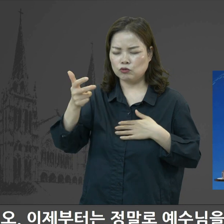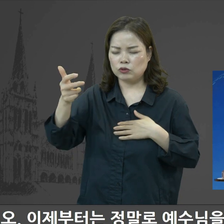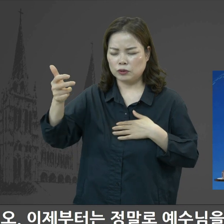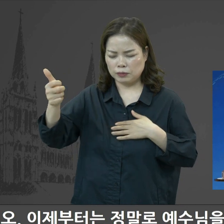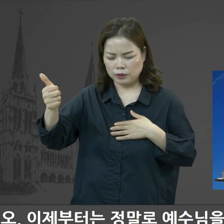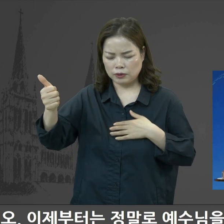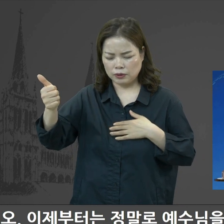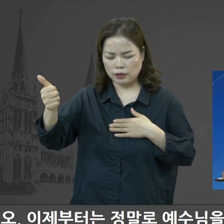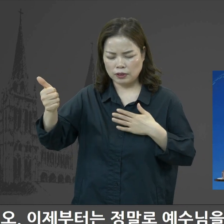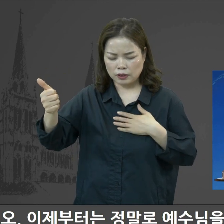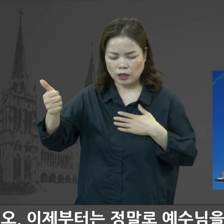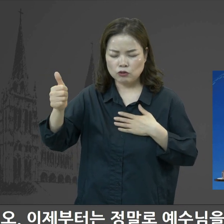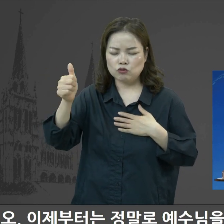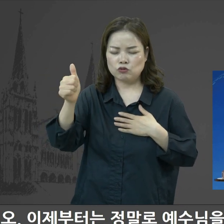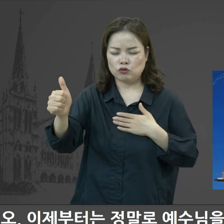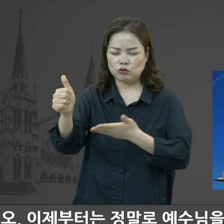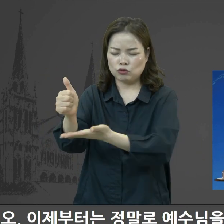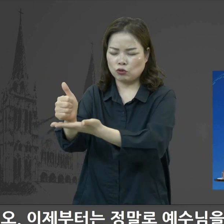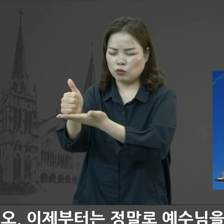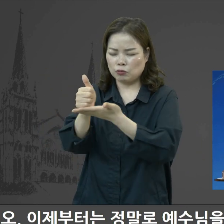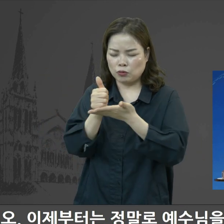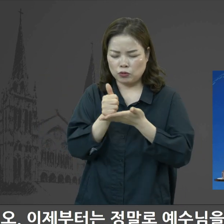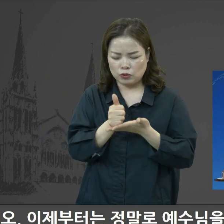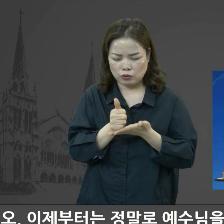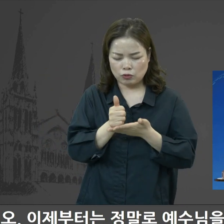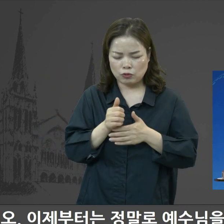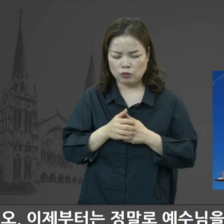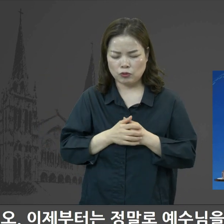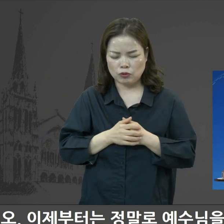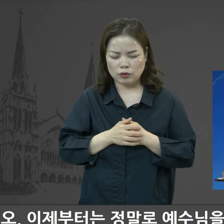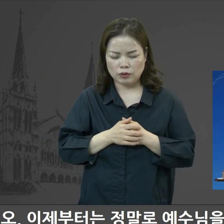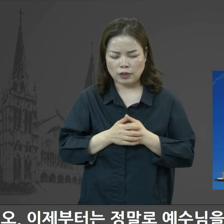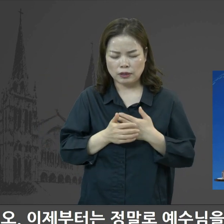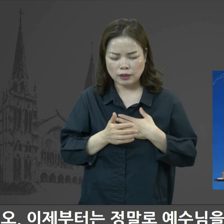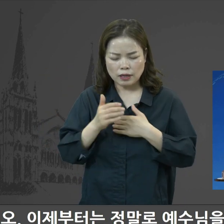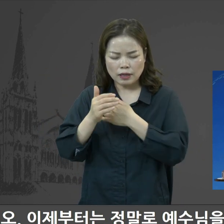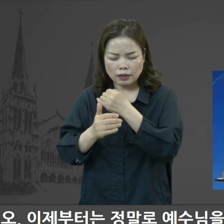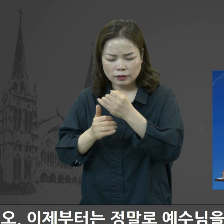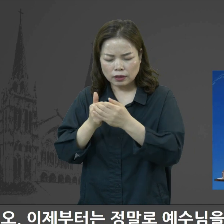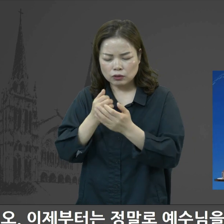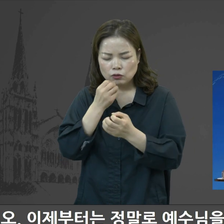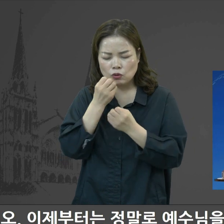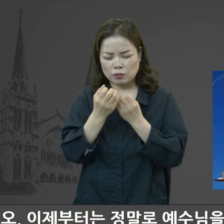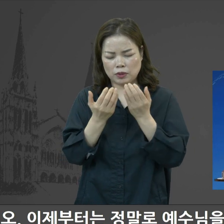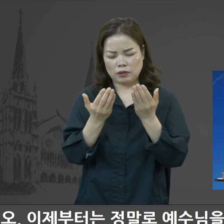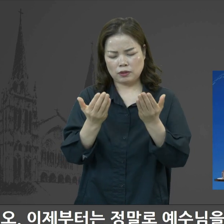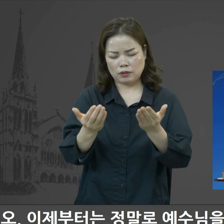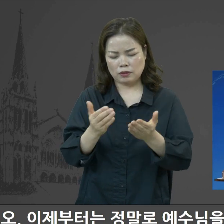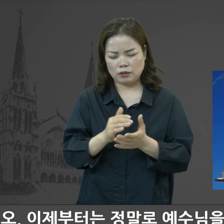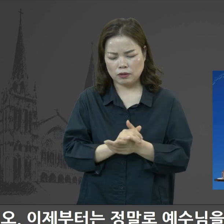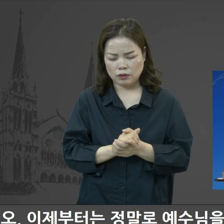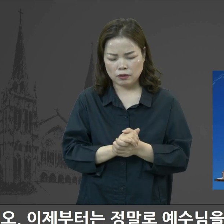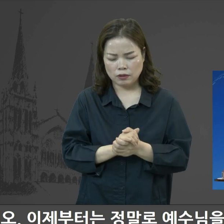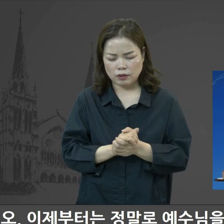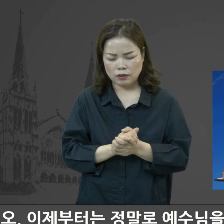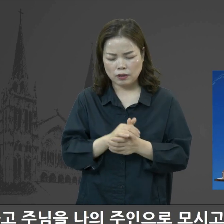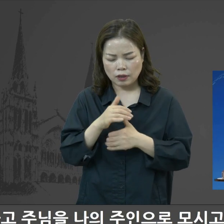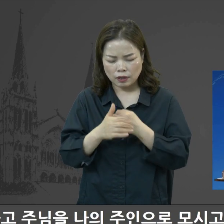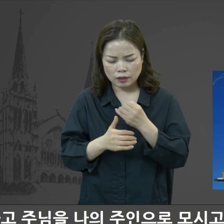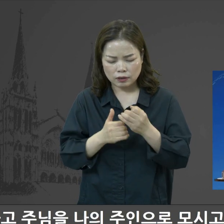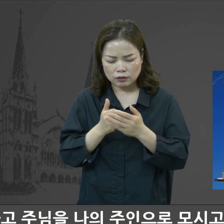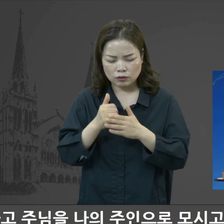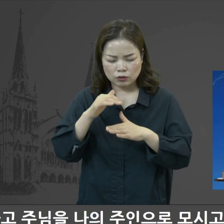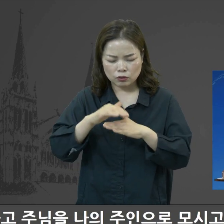주님을 나의 주인으로 모시고 나의 하나님으로 고백하며 하나님